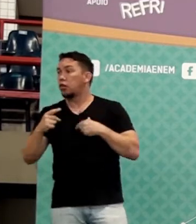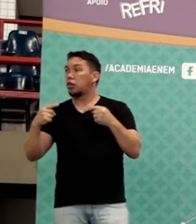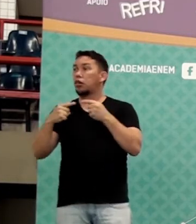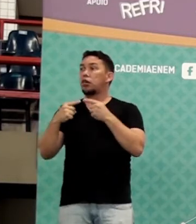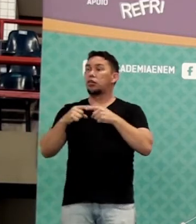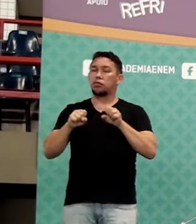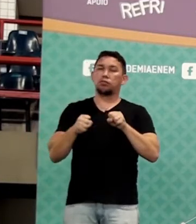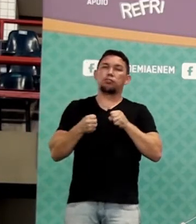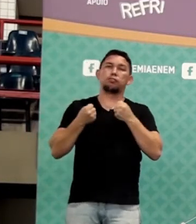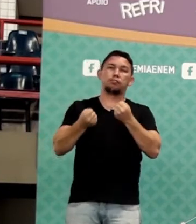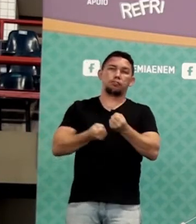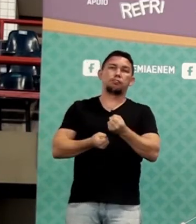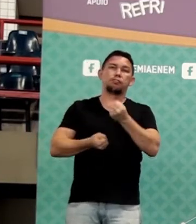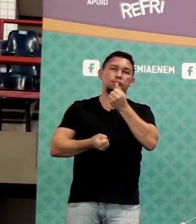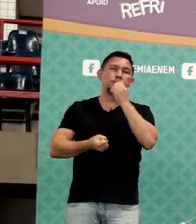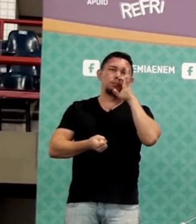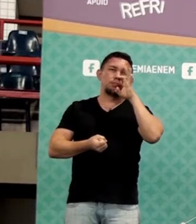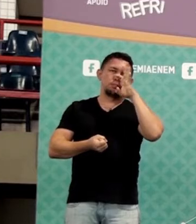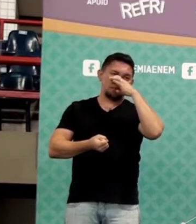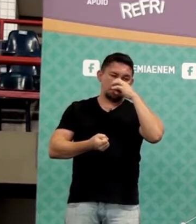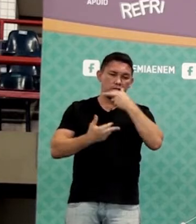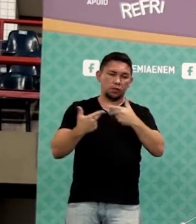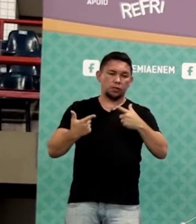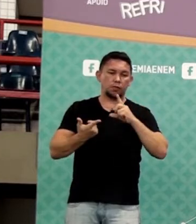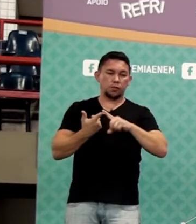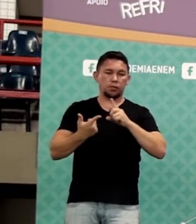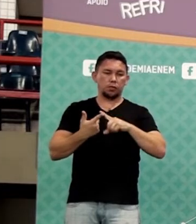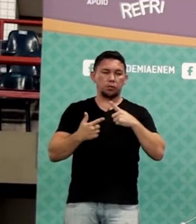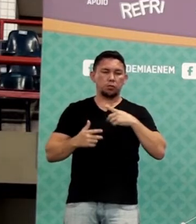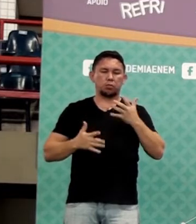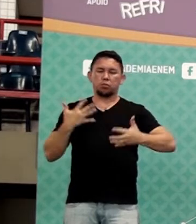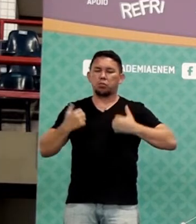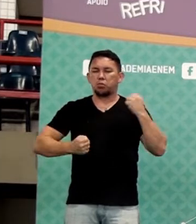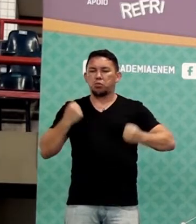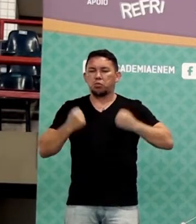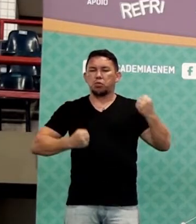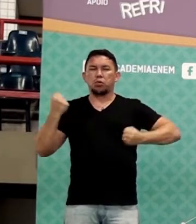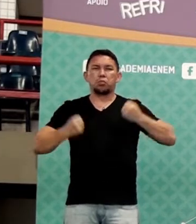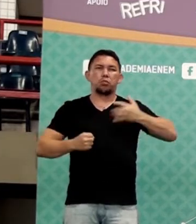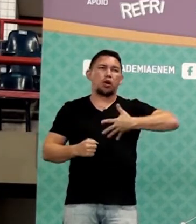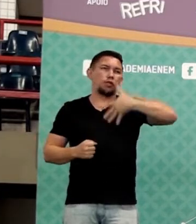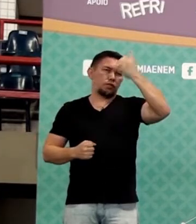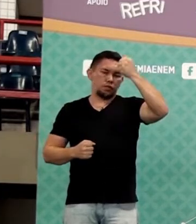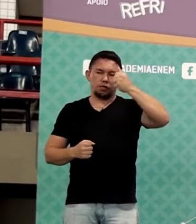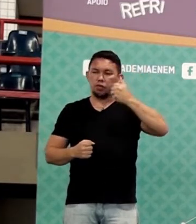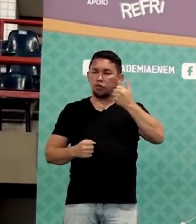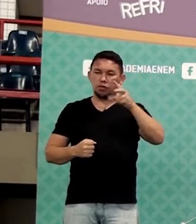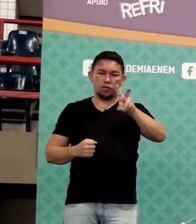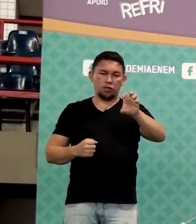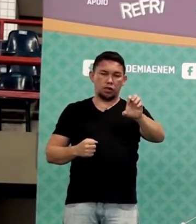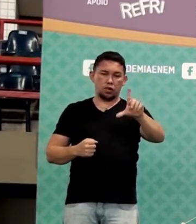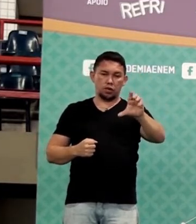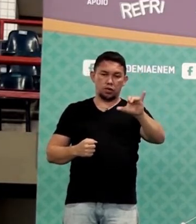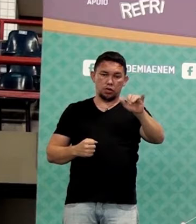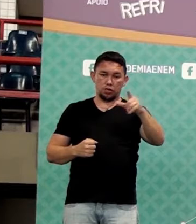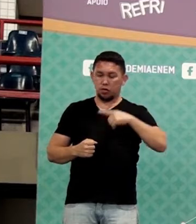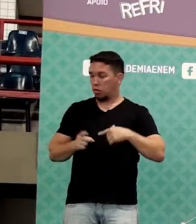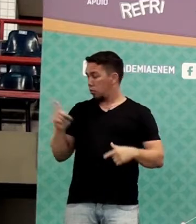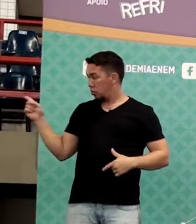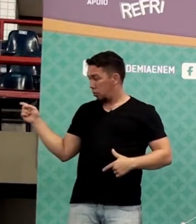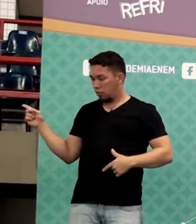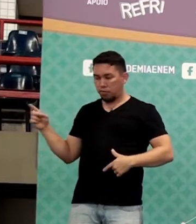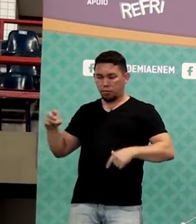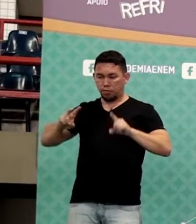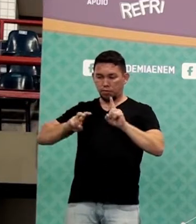da resistência. Professor, por que ele precisava de velocidade? Se ele não corresse mais do que o